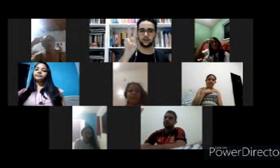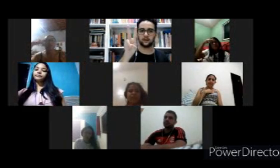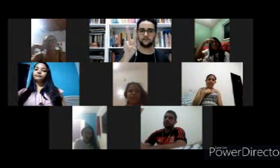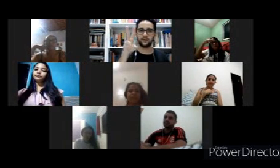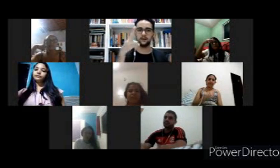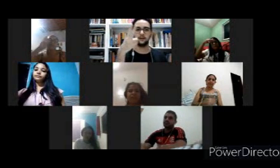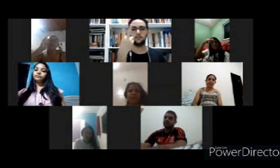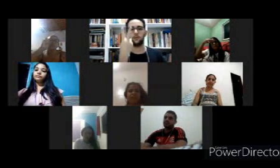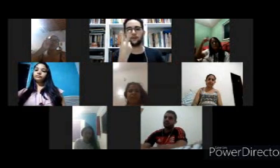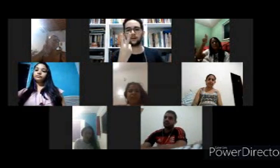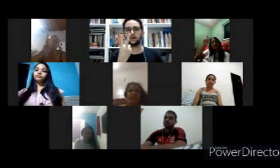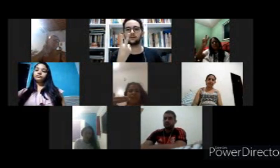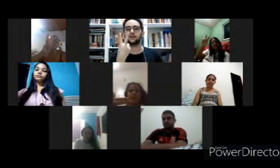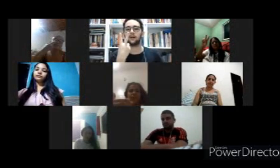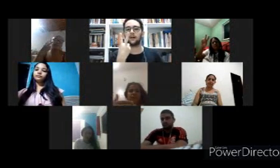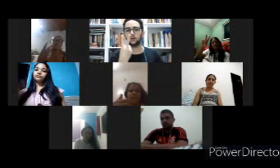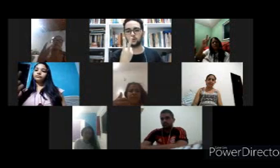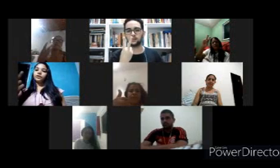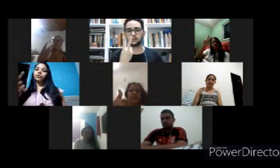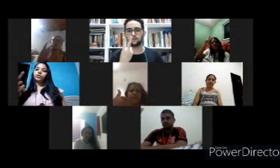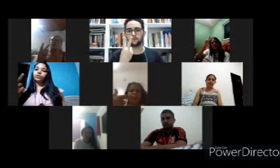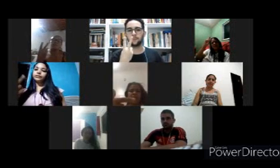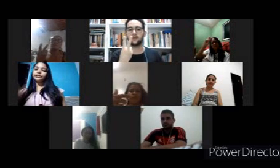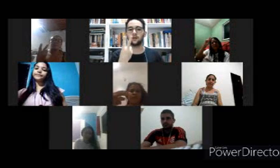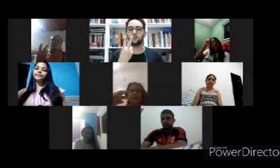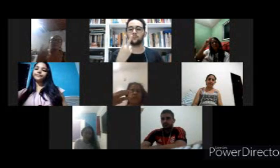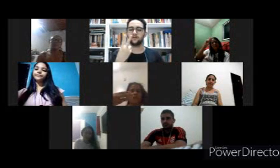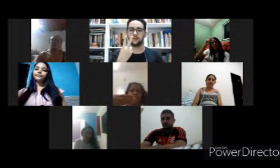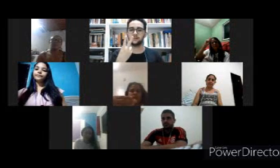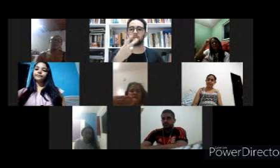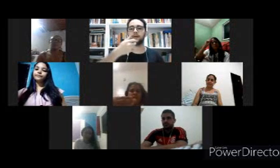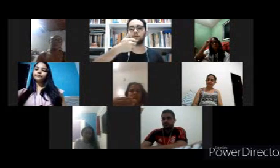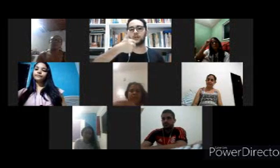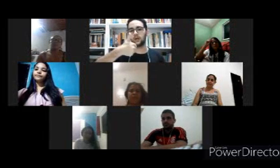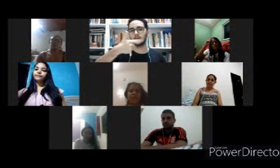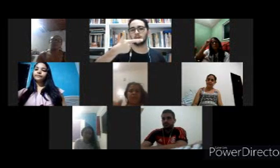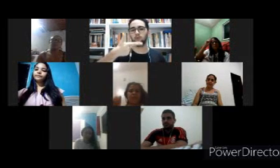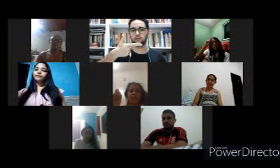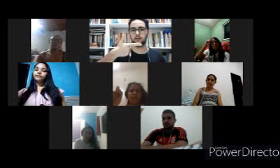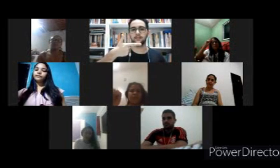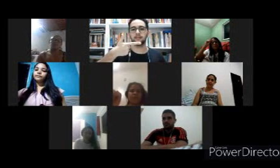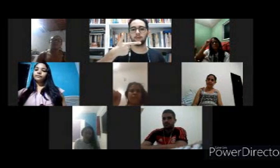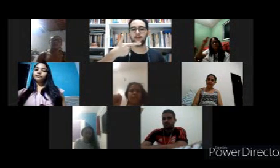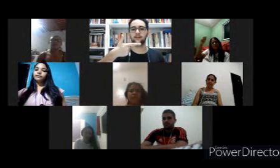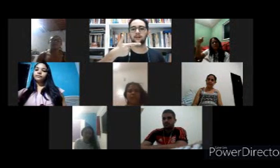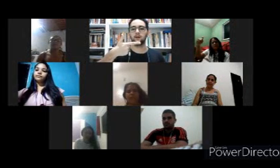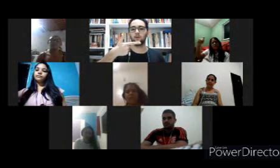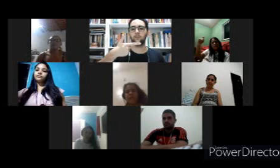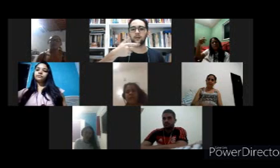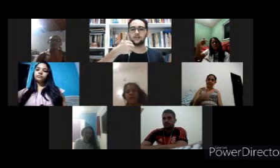é V, palma para trás é 2. Então, preferencialmente, se usa esse que é mais